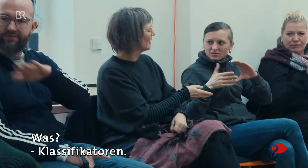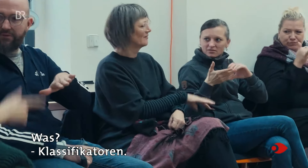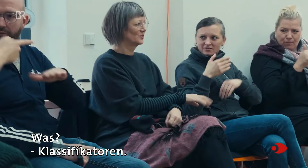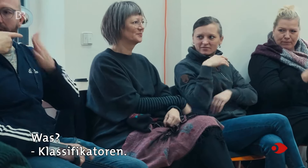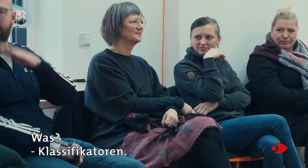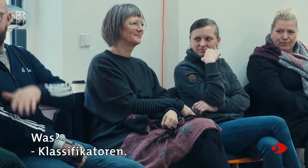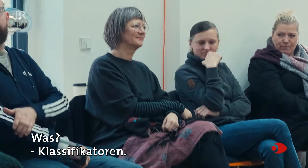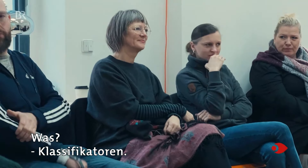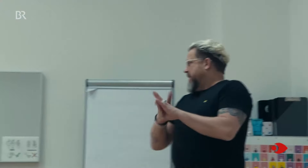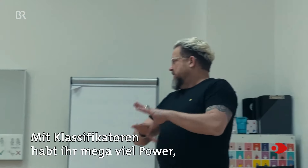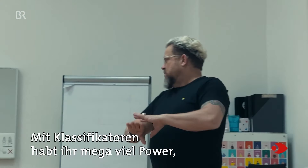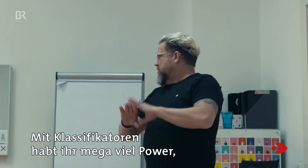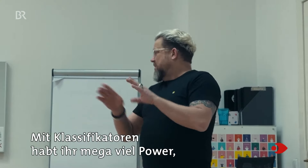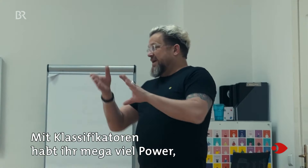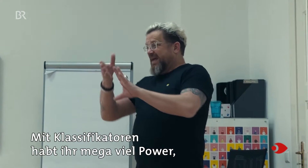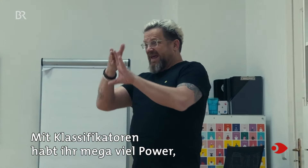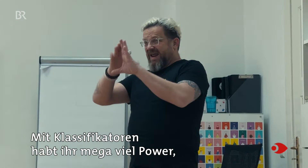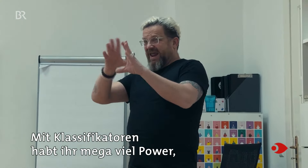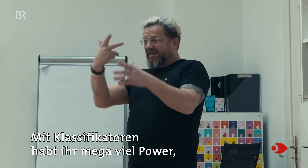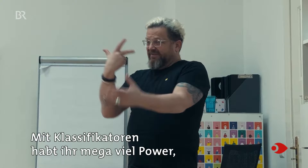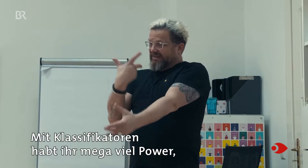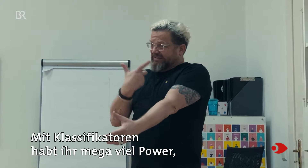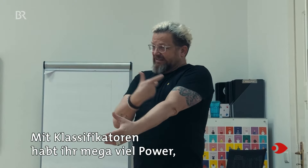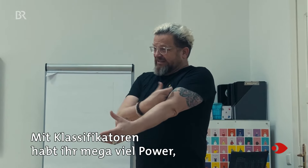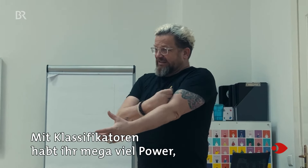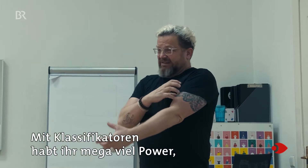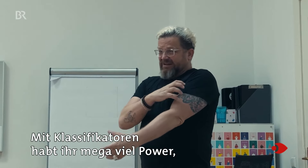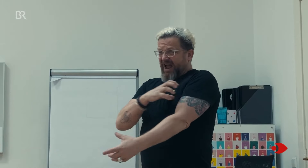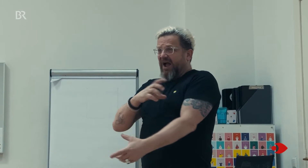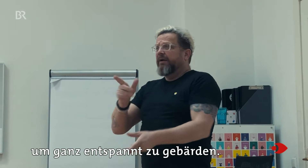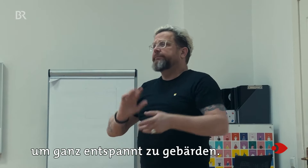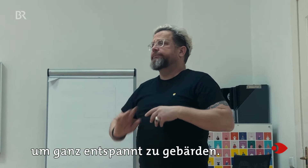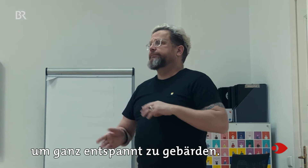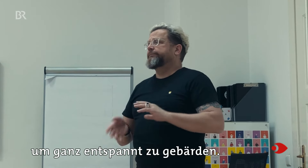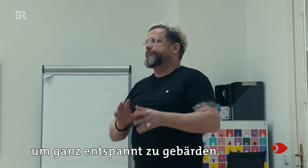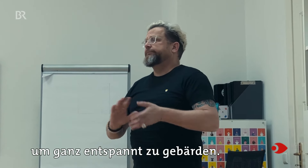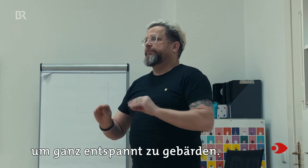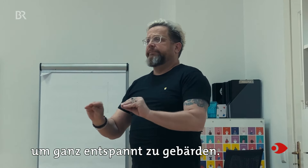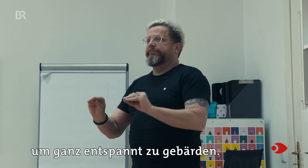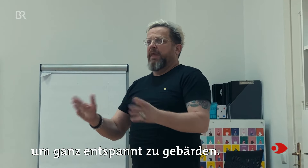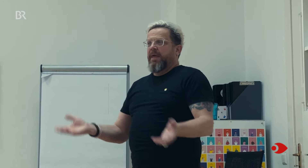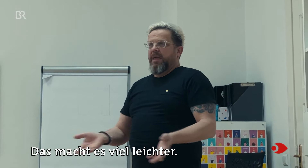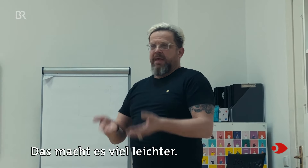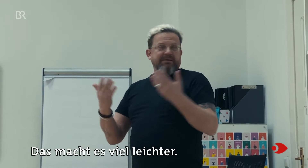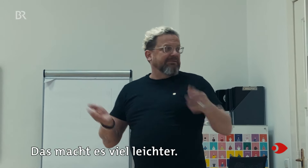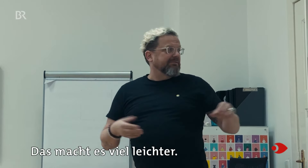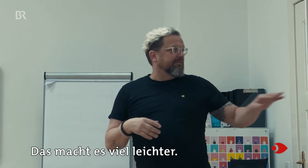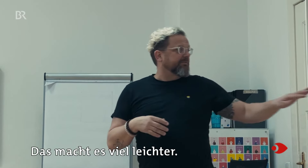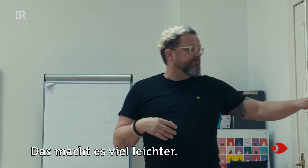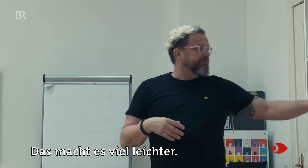Klassifikatoren. Mit Klassifikatoren habt ihr mega viel Power, um ganz entspannt zu gebärden. Das macht es viel leichter.